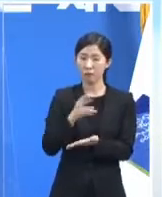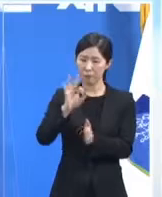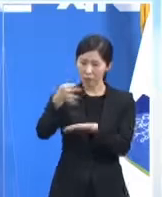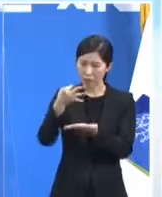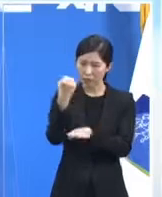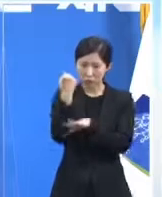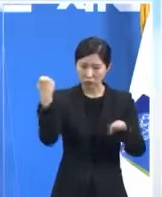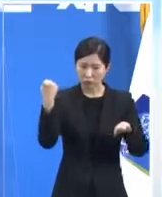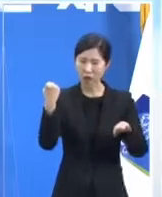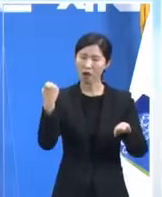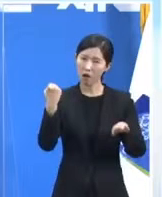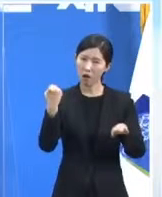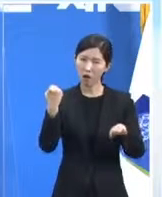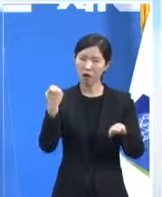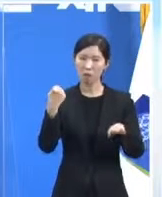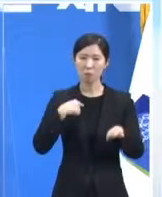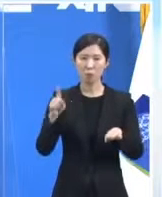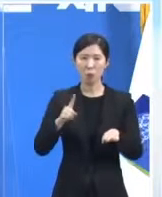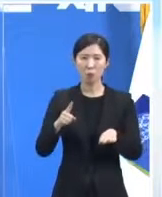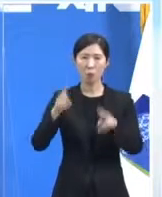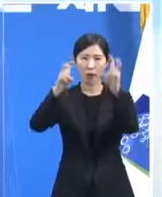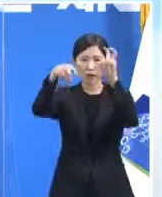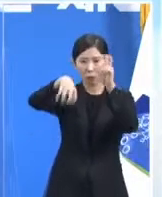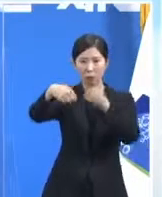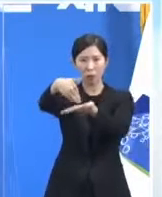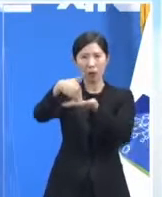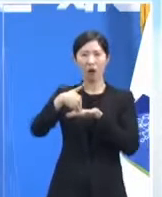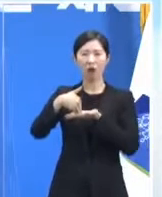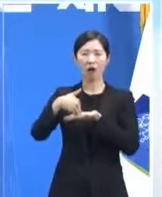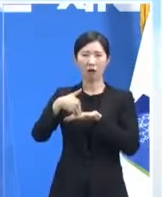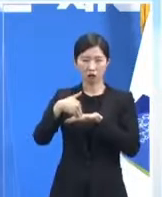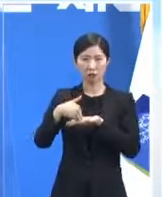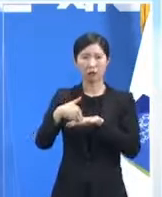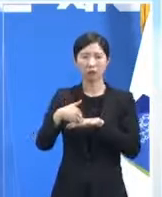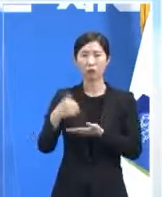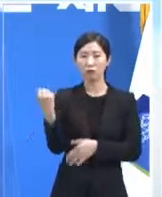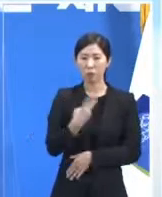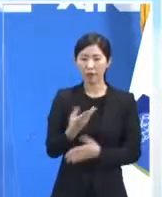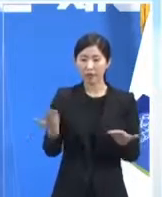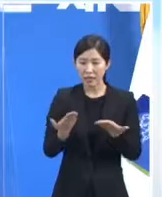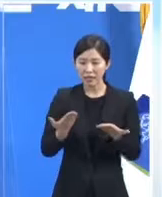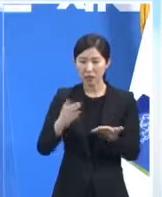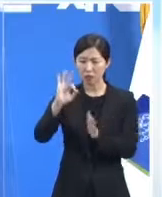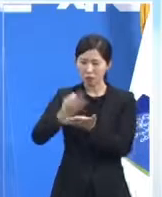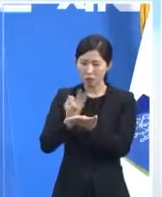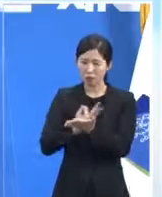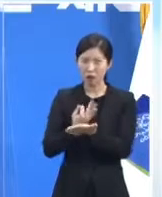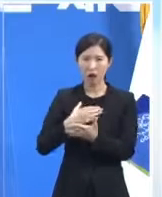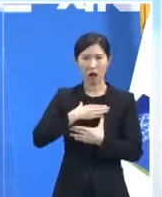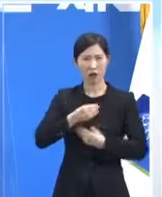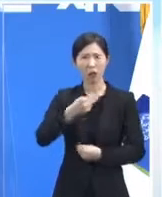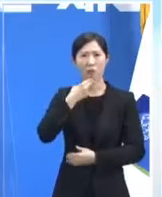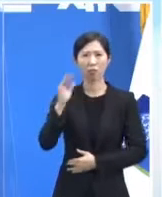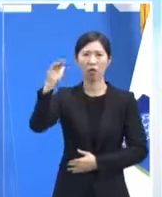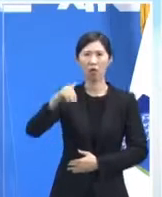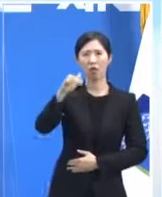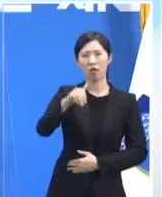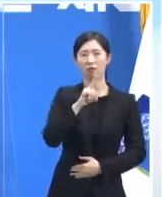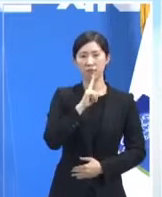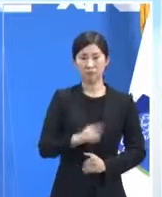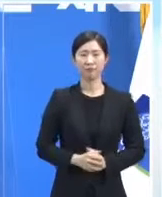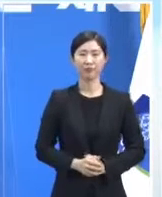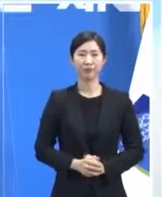기준이 투명하지 못하거나 일방적이라는 점, 또 직업 안정성이 떨어진다는 점을 꼽았습니다.